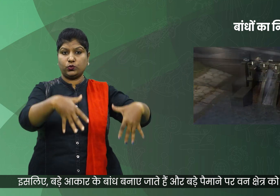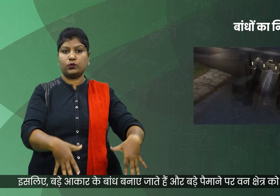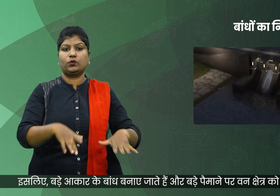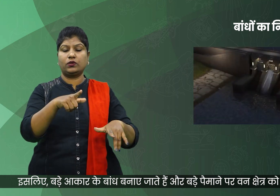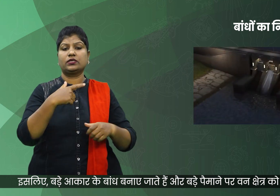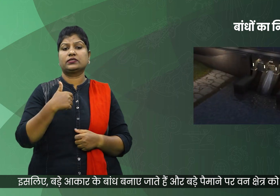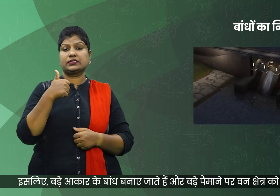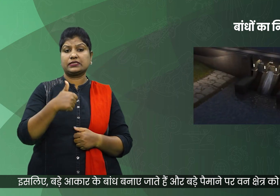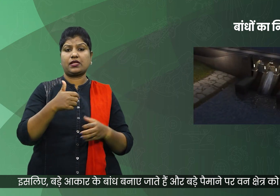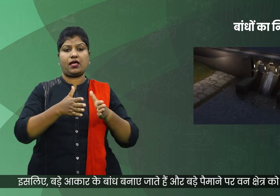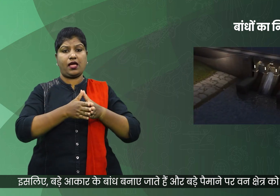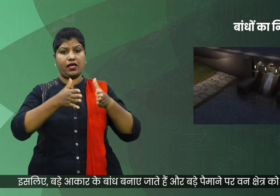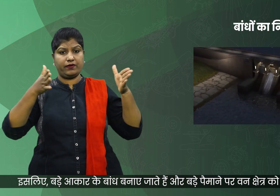किया जा रहा है।